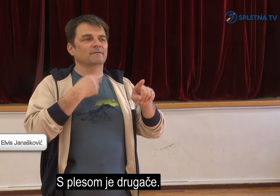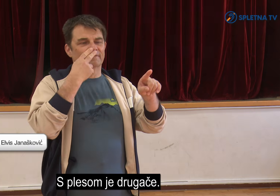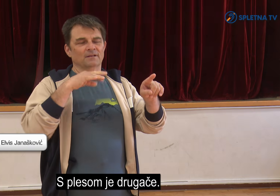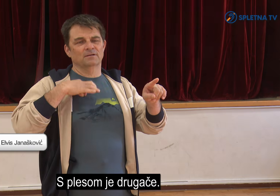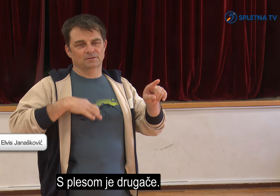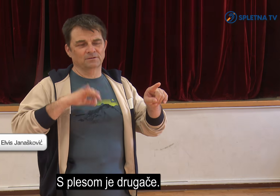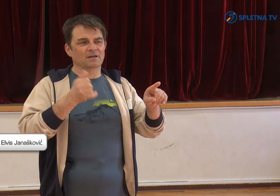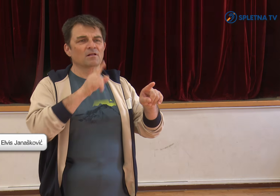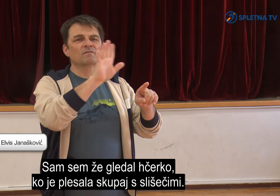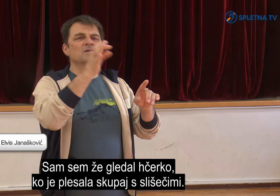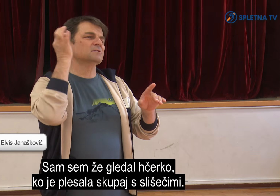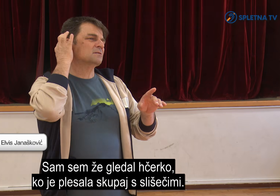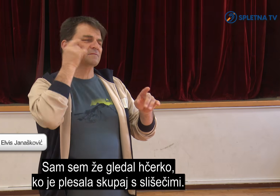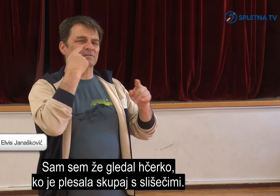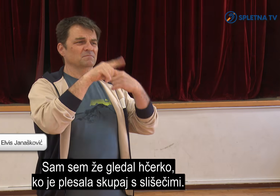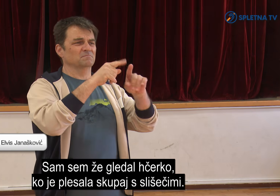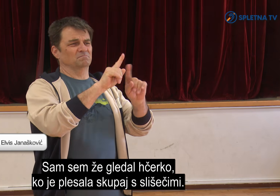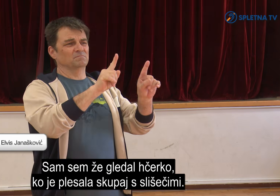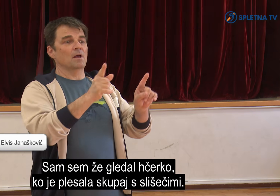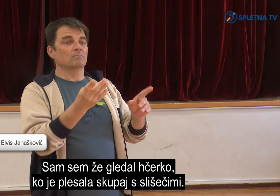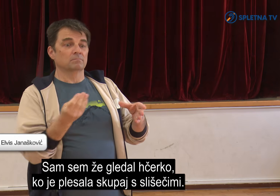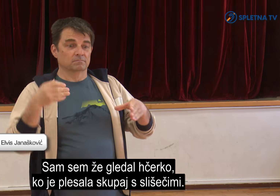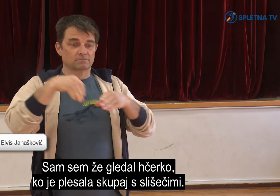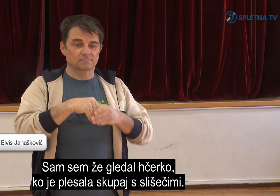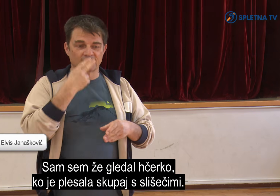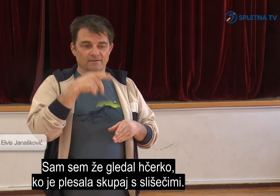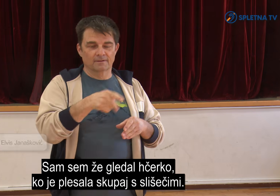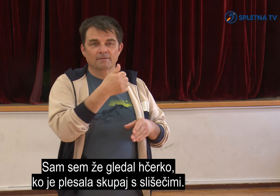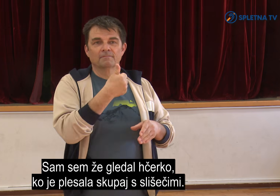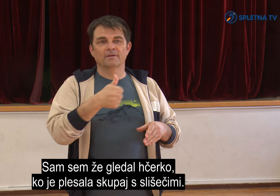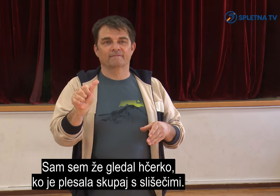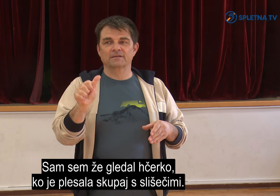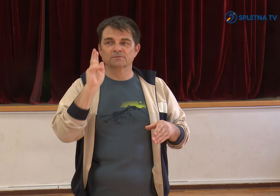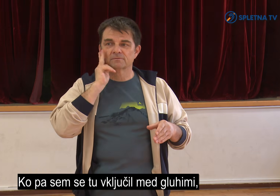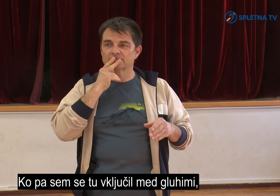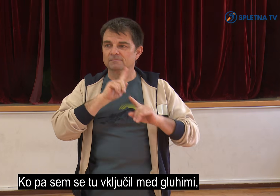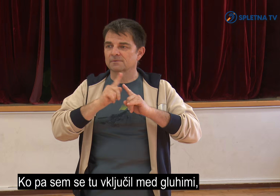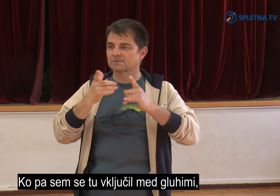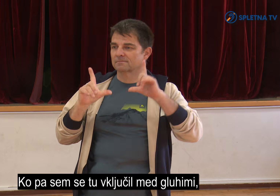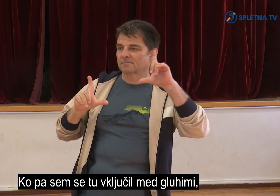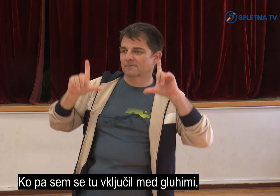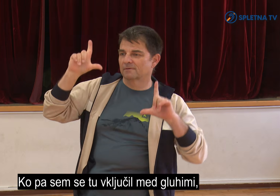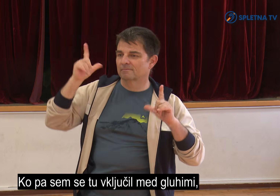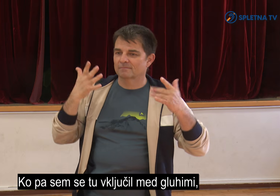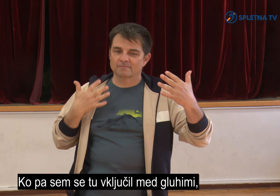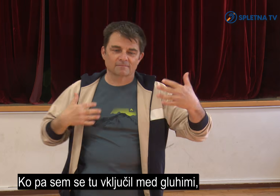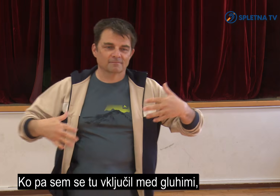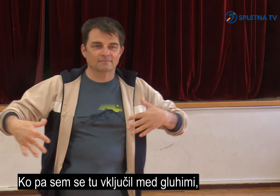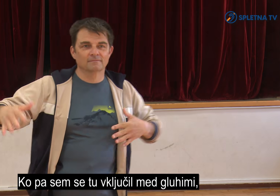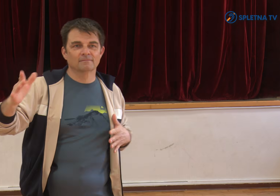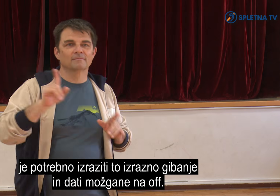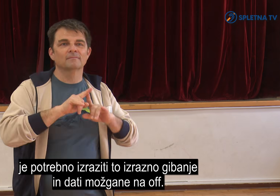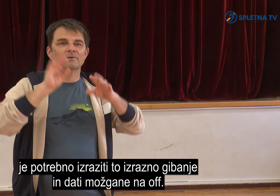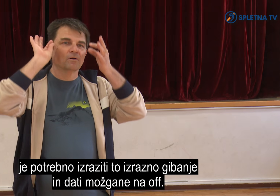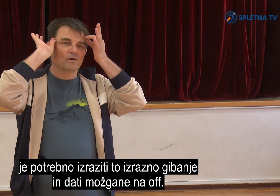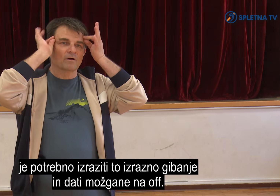Plesom je drugače. Sam sem že gledal hčerko, ko je plesala skupaj s slišečimi. Ko pa sem se tu vključil med gluhimi, je